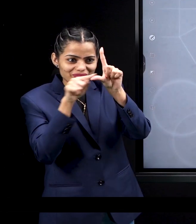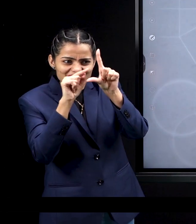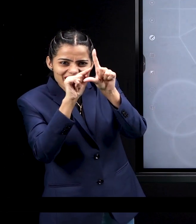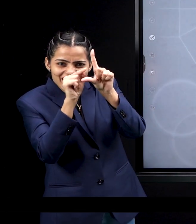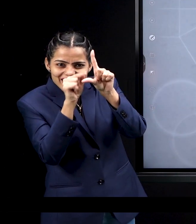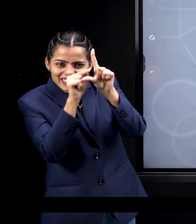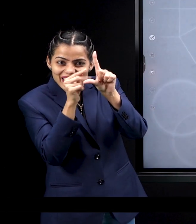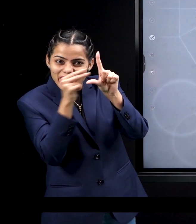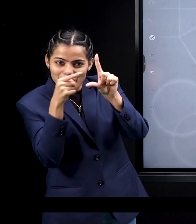கோணங்கள்,